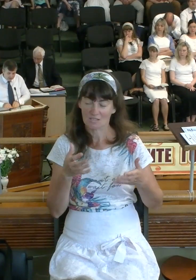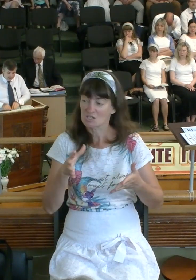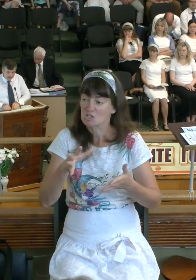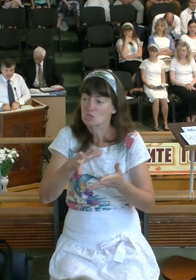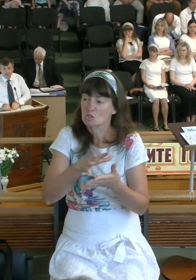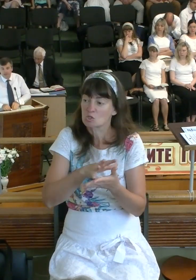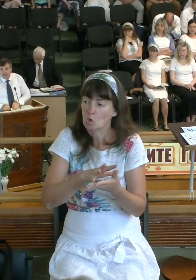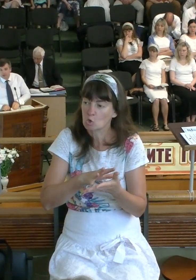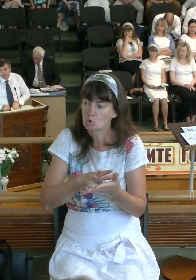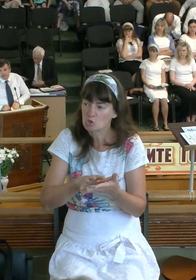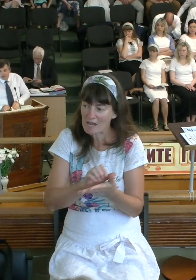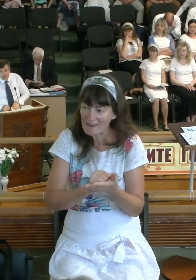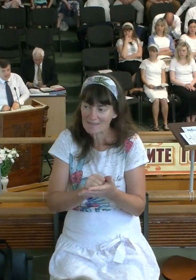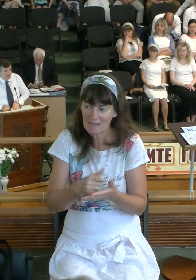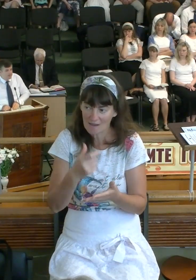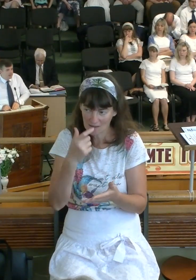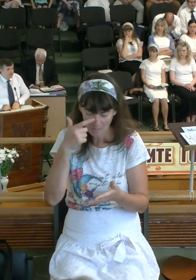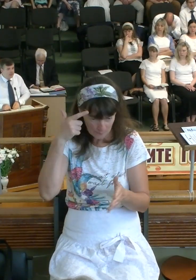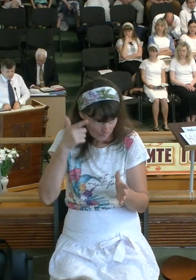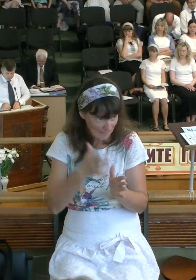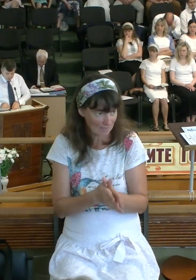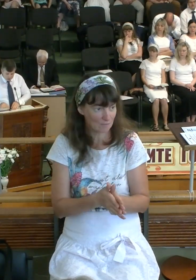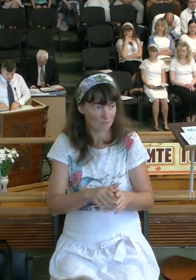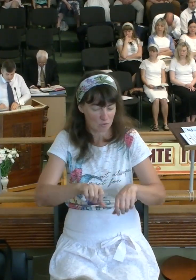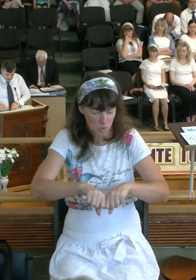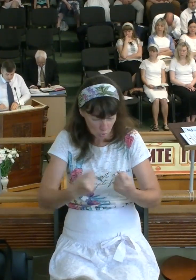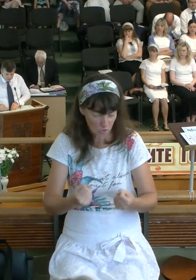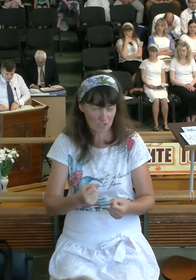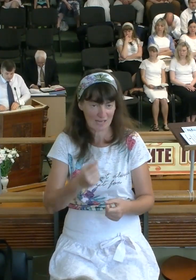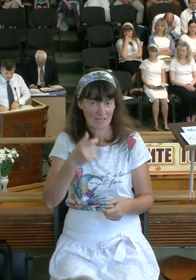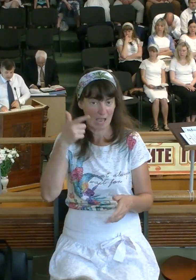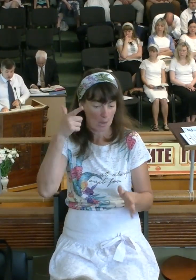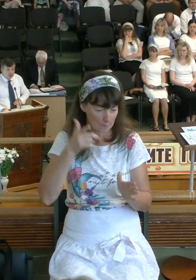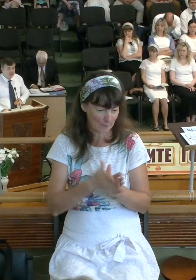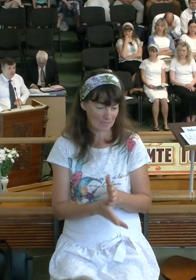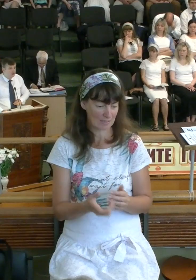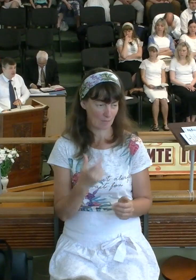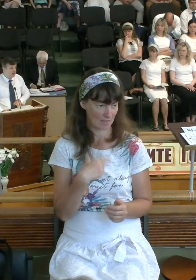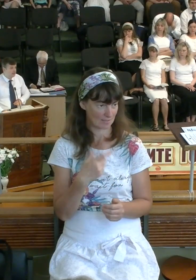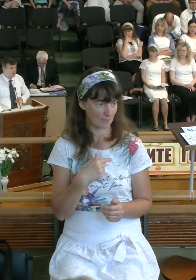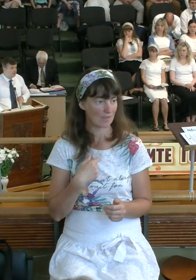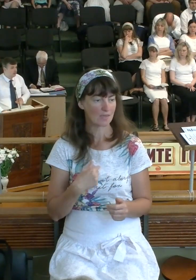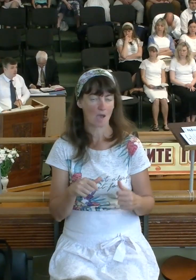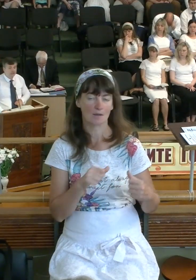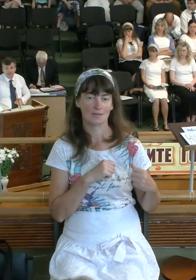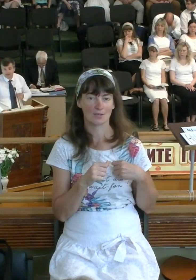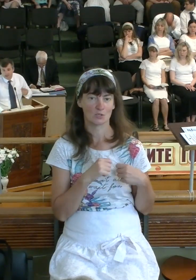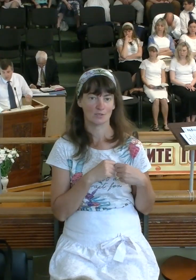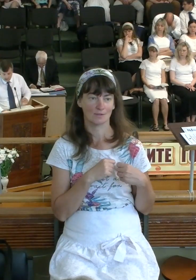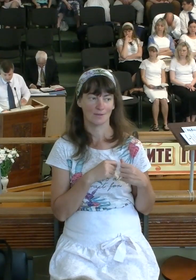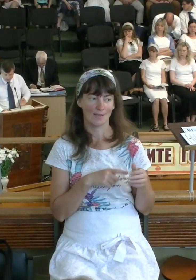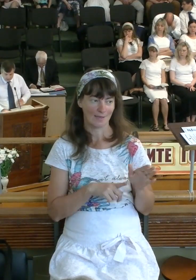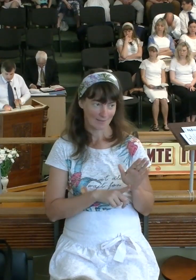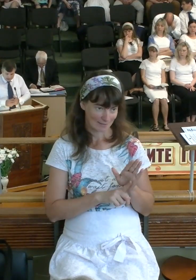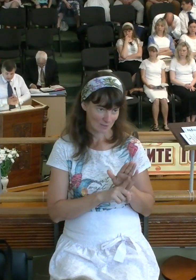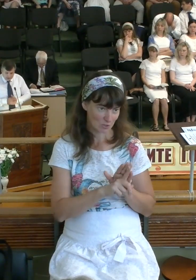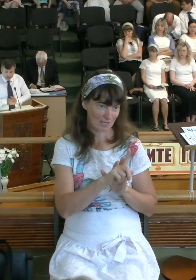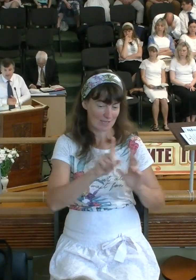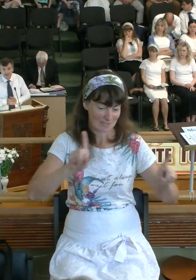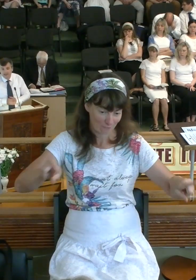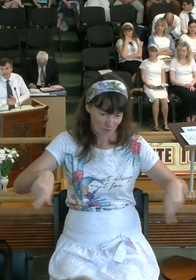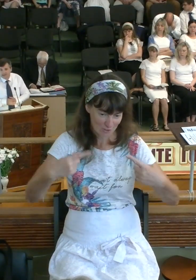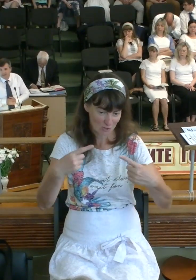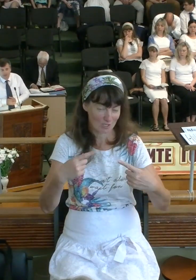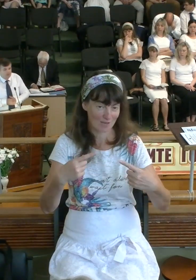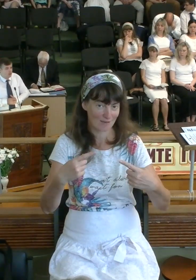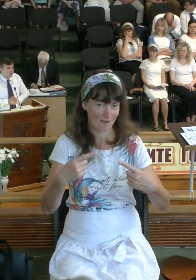осознании себя погибшим грешником, погибшим человеком. Возрождение начинается, братья и сестры, со слез. И